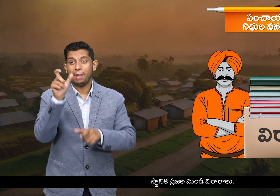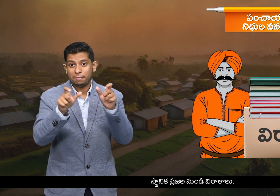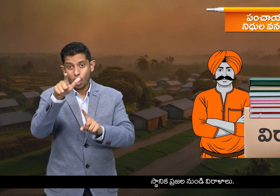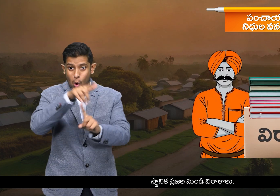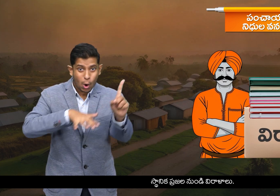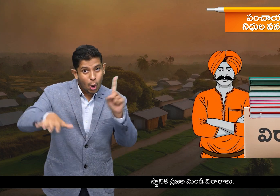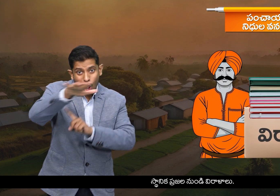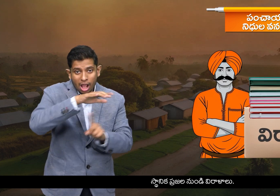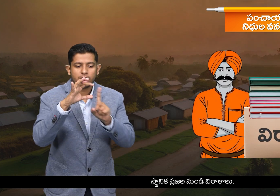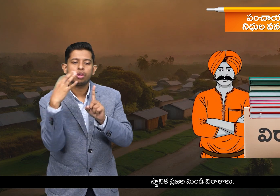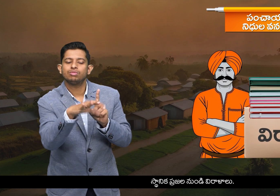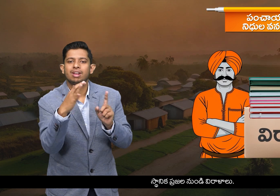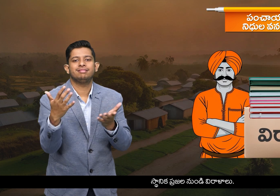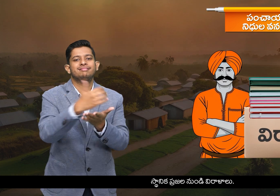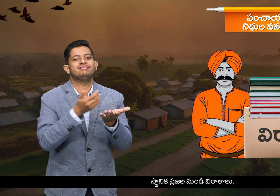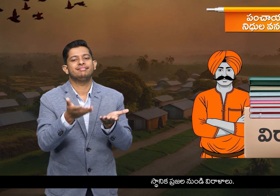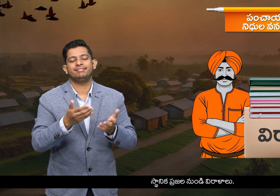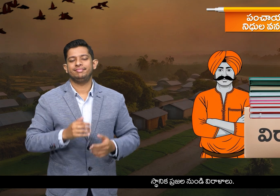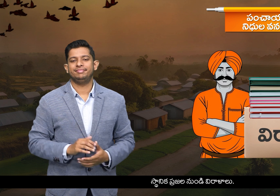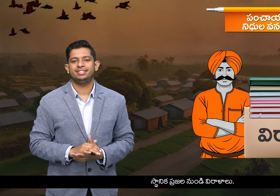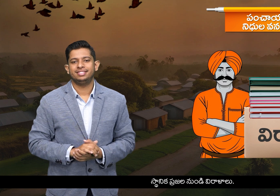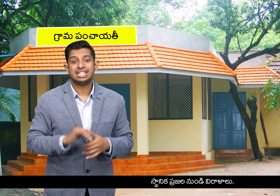స్థానిక ప్రజల నుండి విరాళాలు.